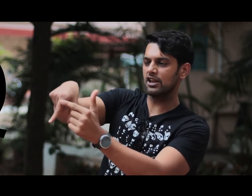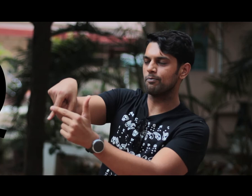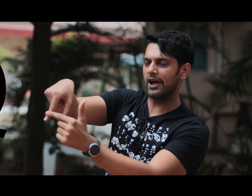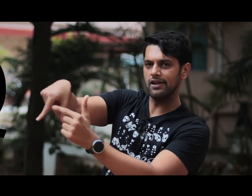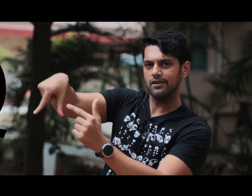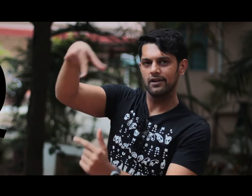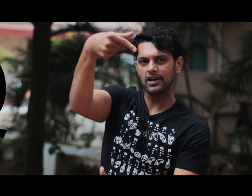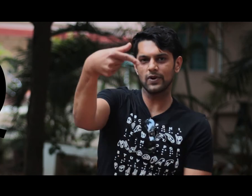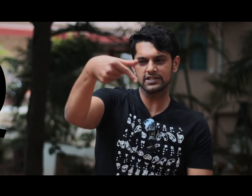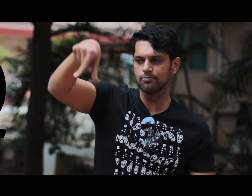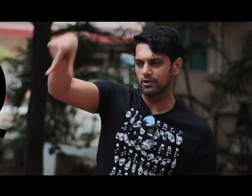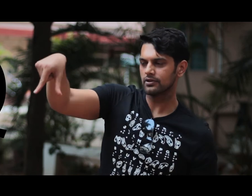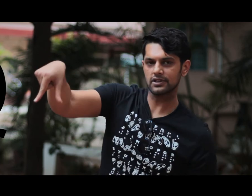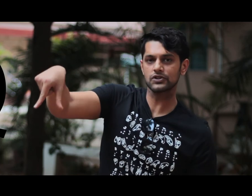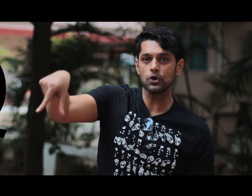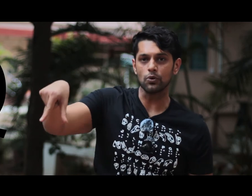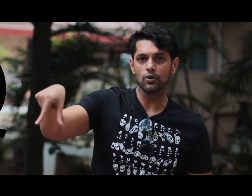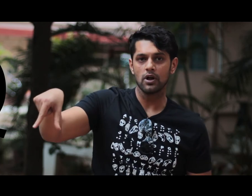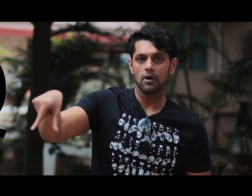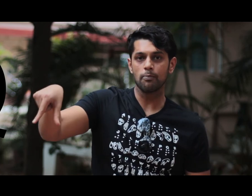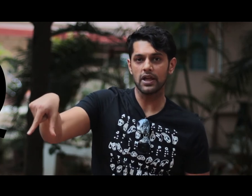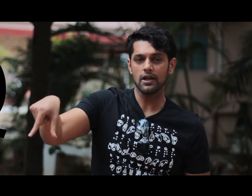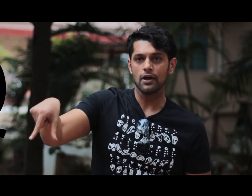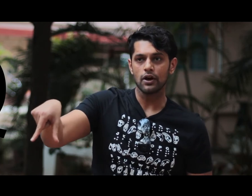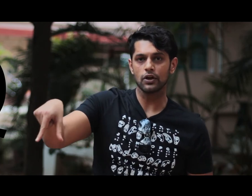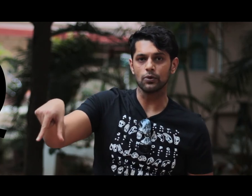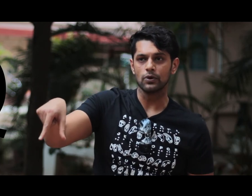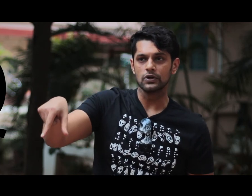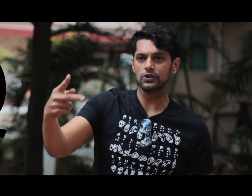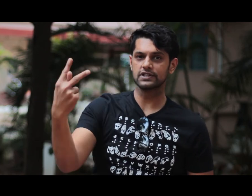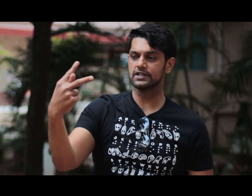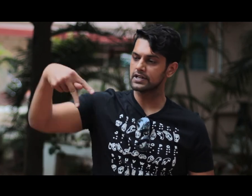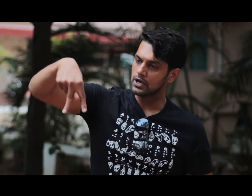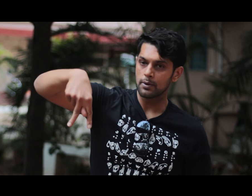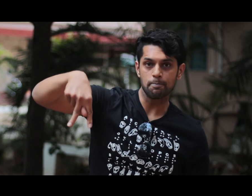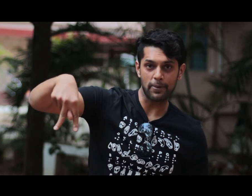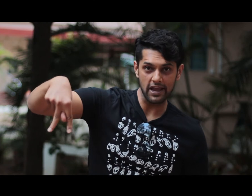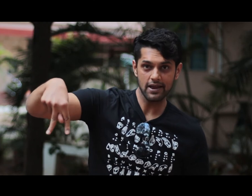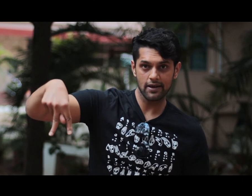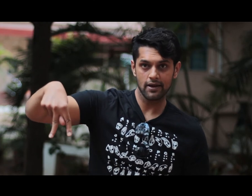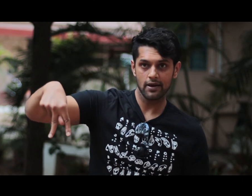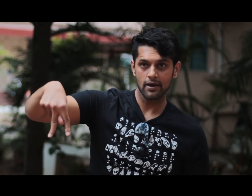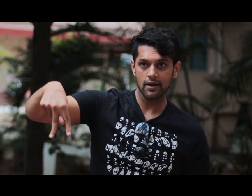ಆಫ್ ಪೈ ಇಟ್ಸ್ ವೆರಿ ಸಿಂಪಲ್ ದಟ್ಸ್ ಕ್ಯೂ ಪಿ ಕ್ಯೂ ಸೊ ದಿಸ್ ಇಸ್ ಪಿ